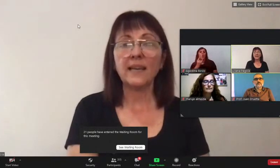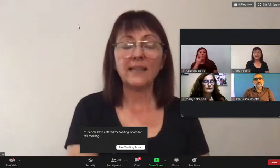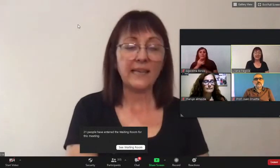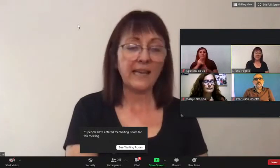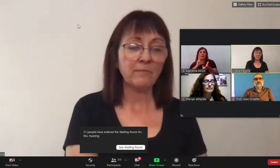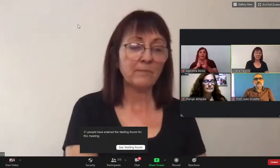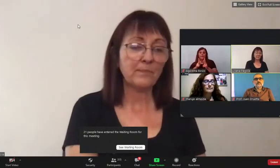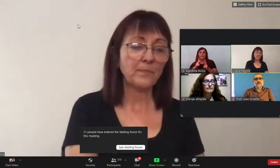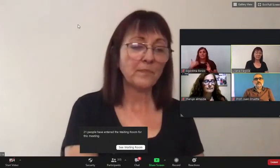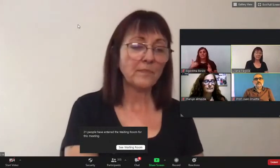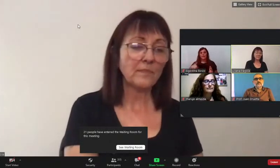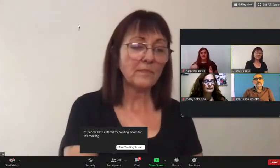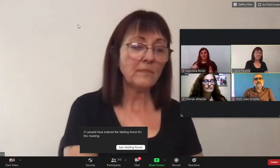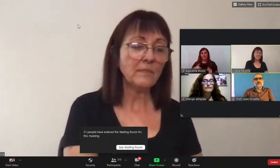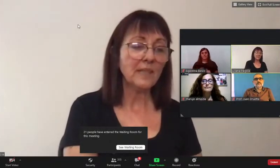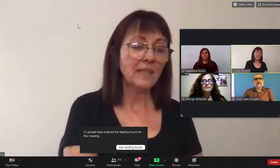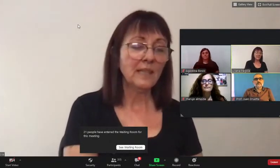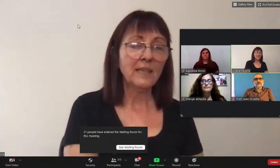Señas Argentina.